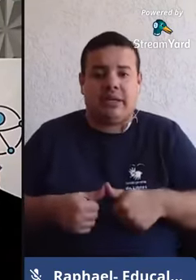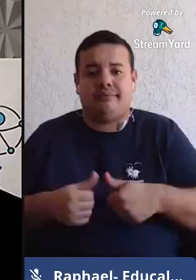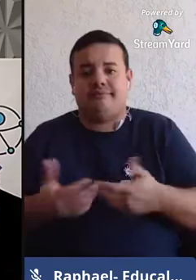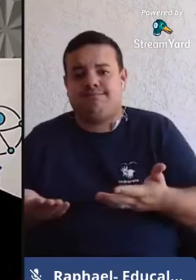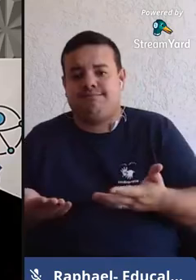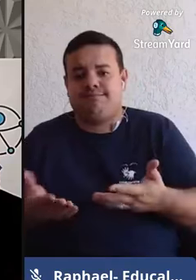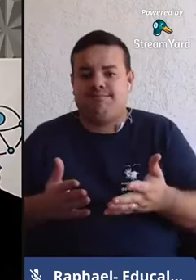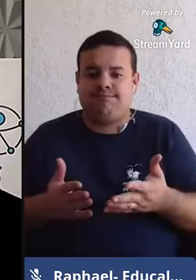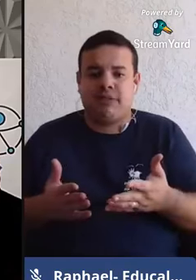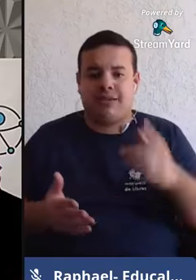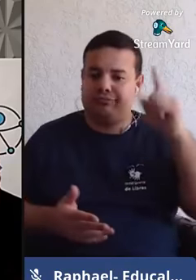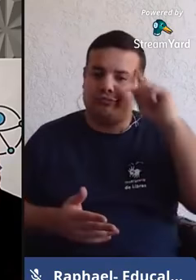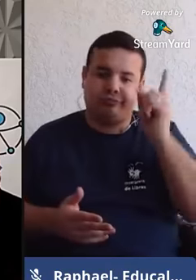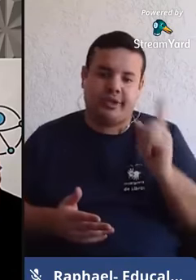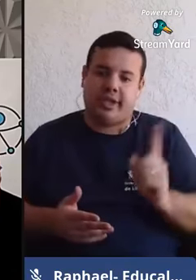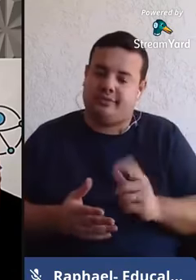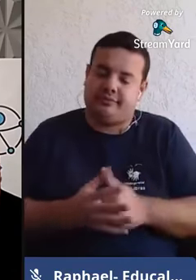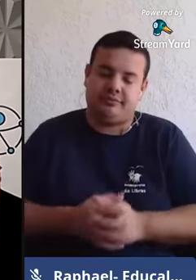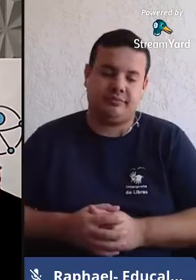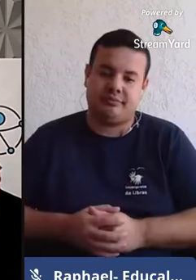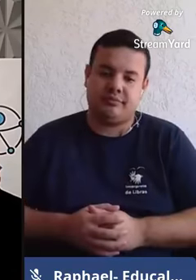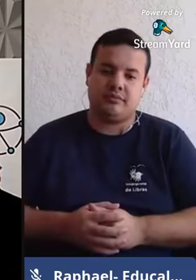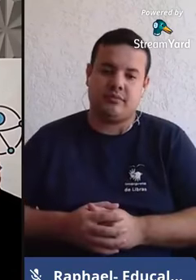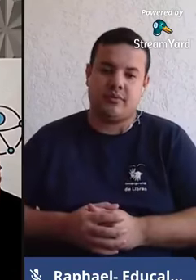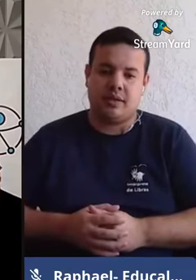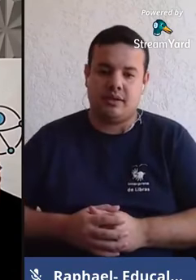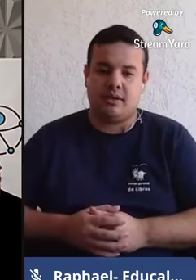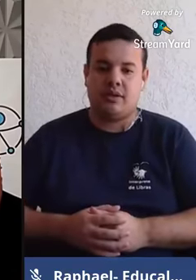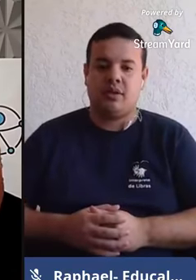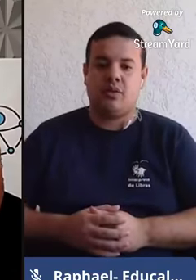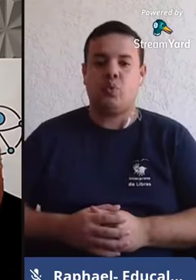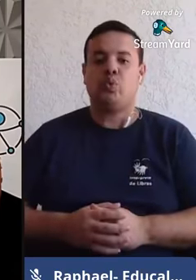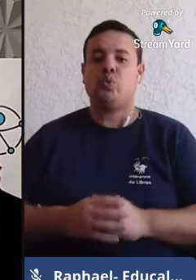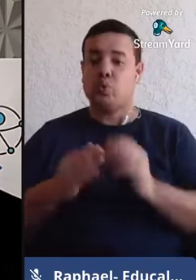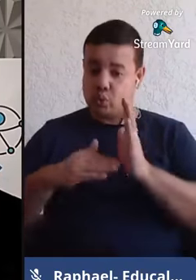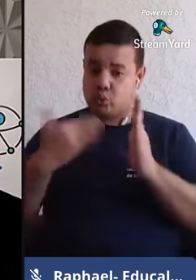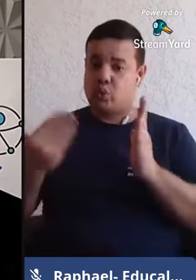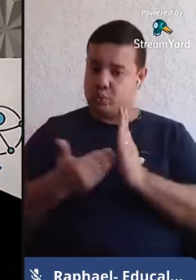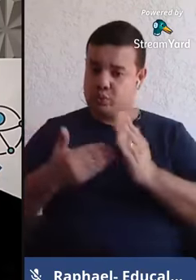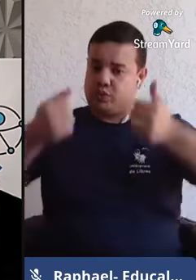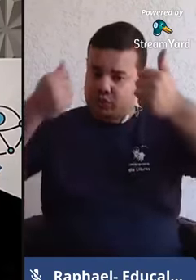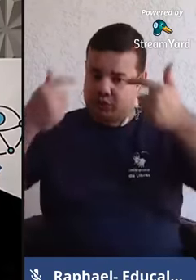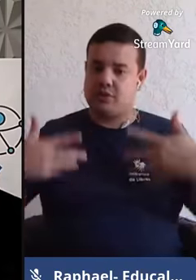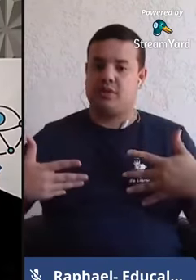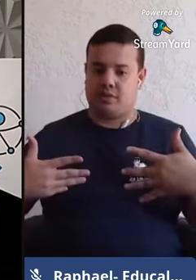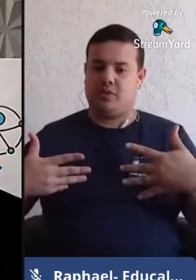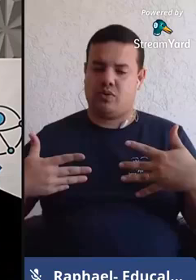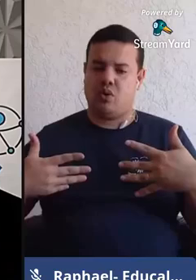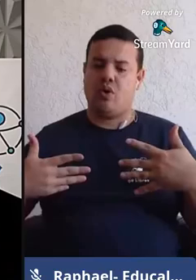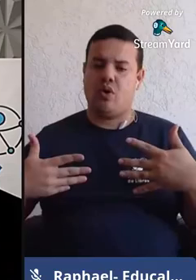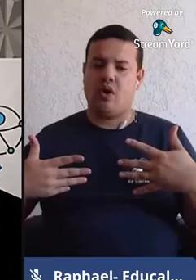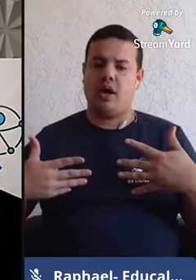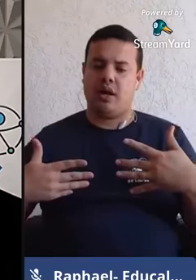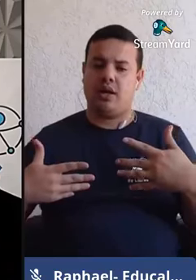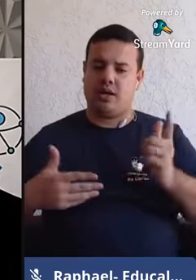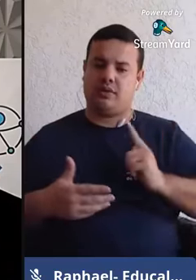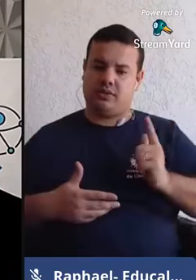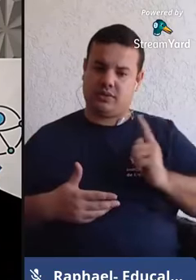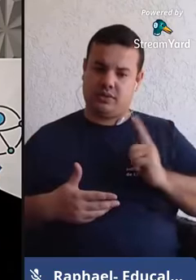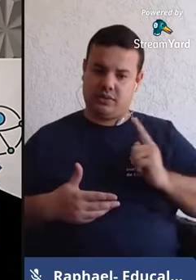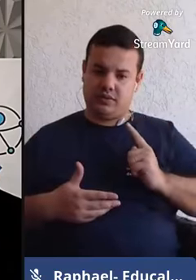né? Olha, mas como diz todo mundo, não só o Lema aí que falou esses dias, que são